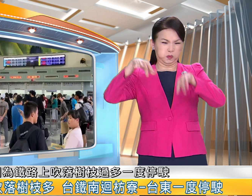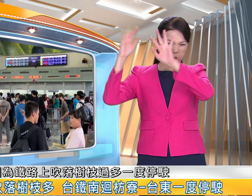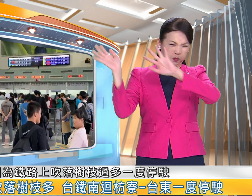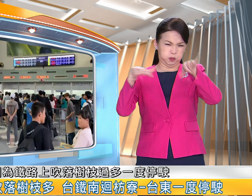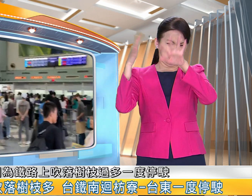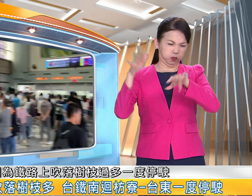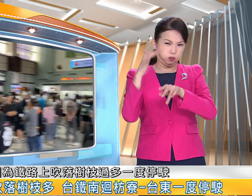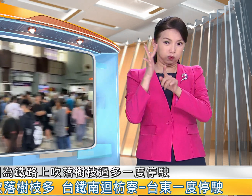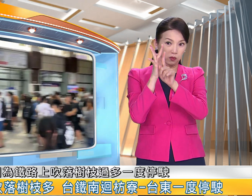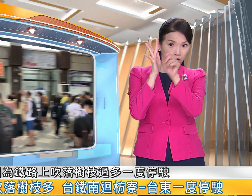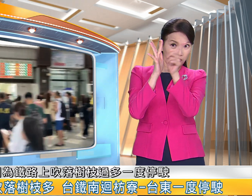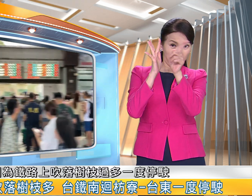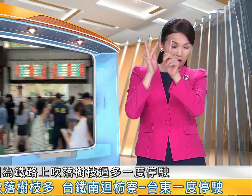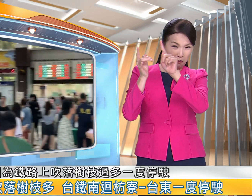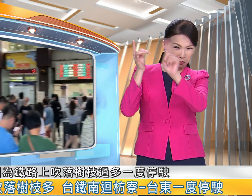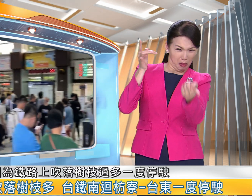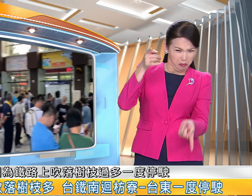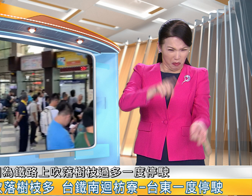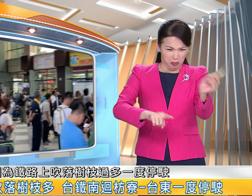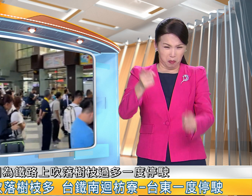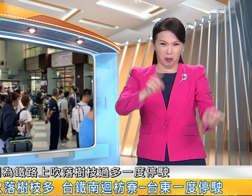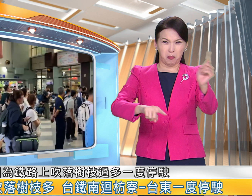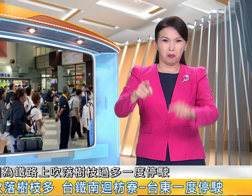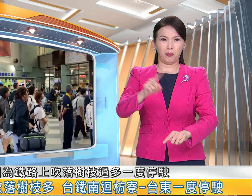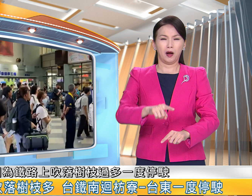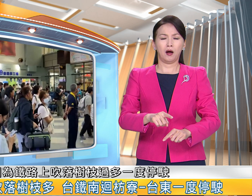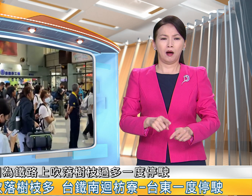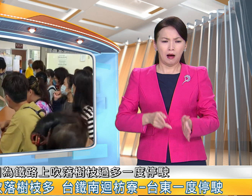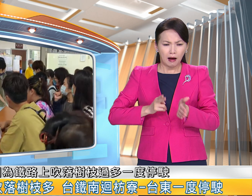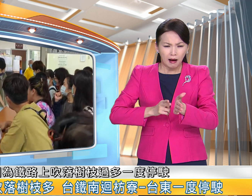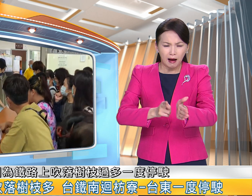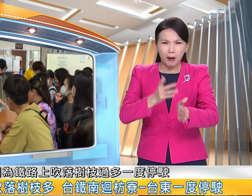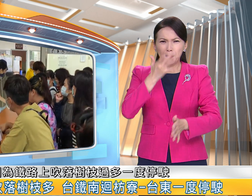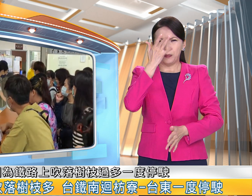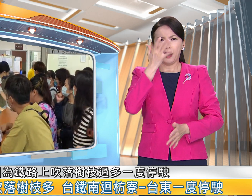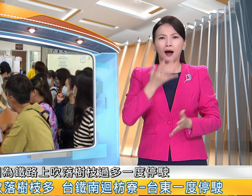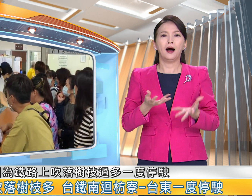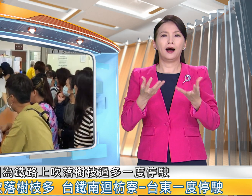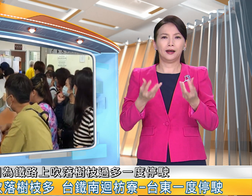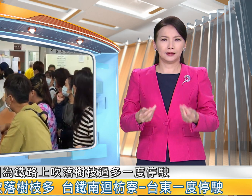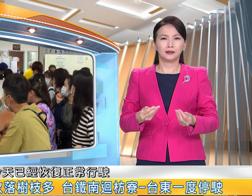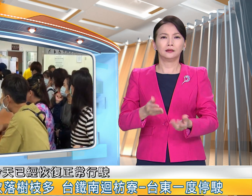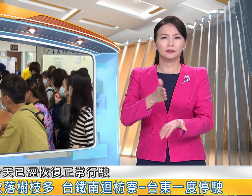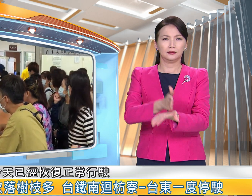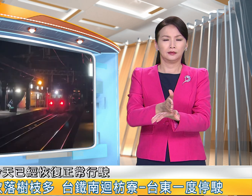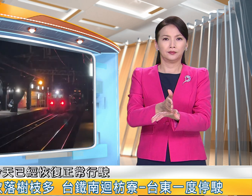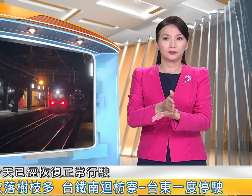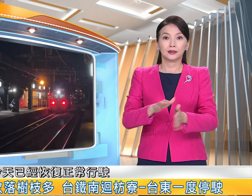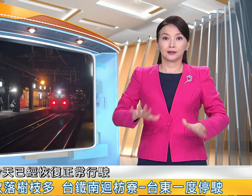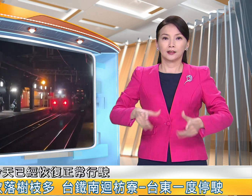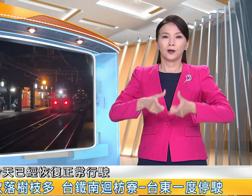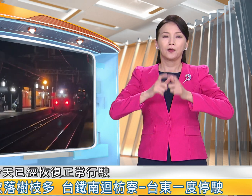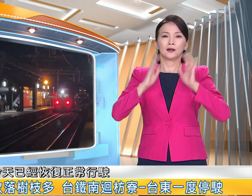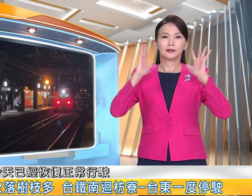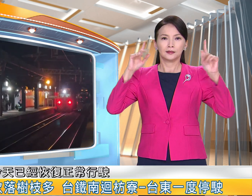一度停驶。今天已经恢复了正常行驶。而东部干